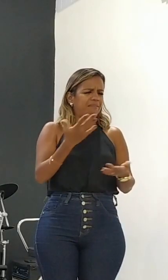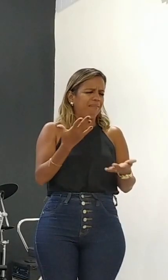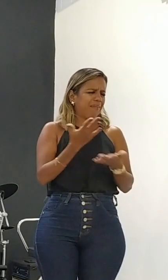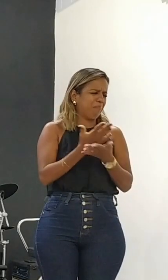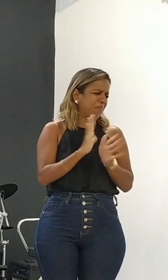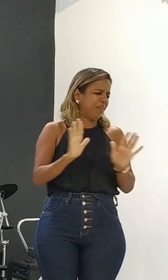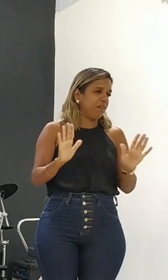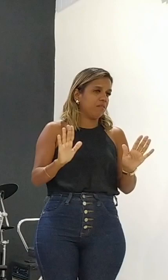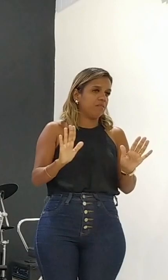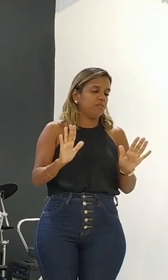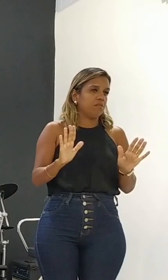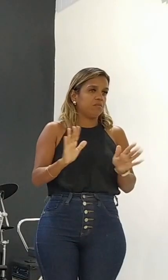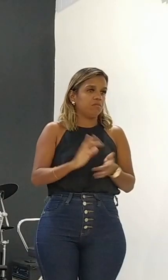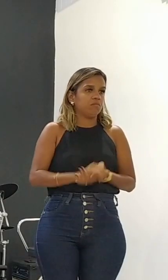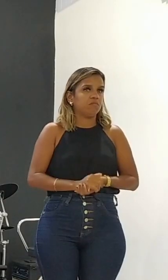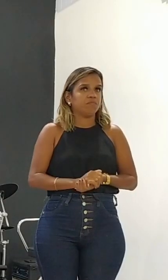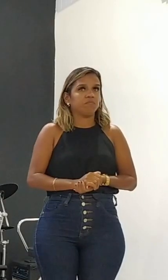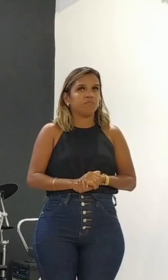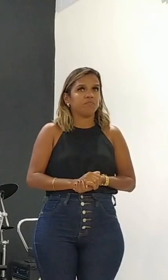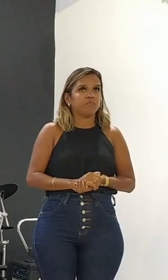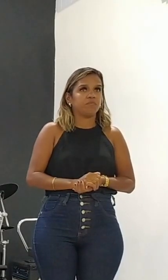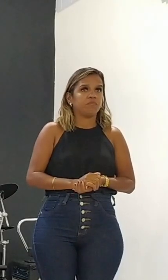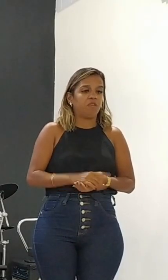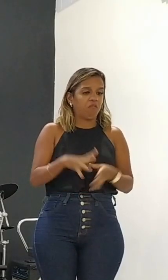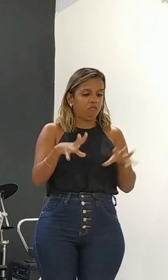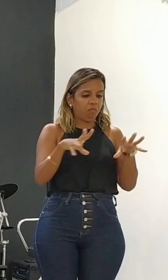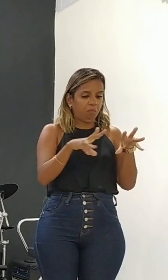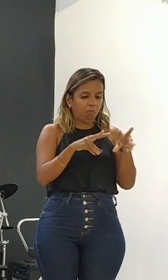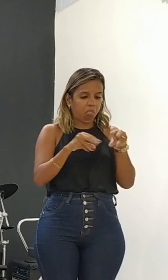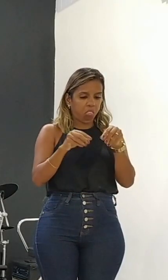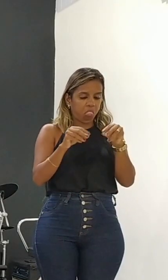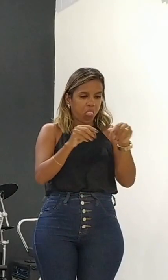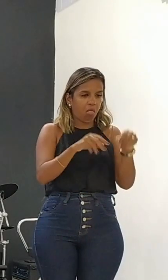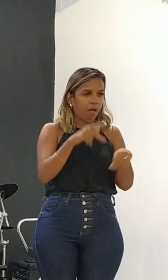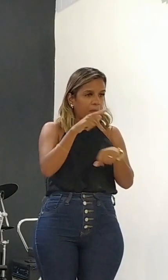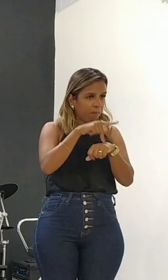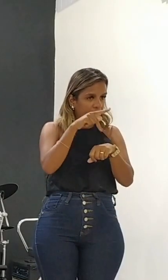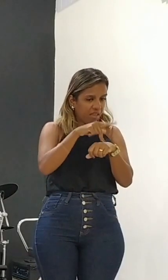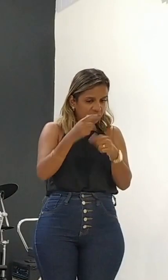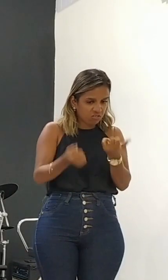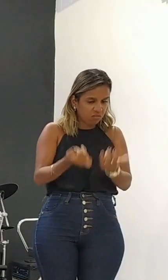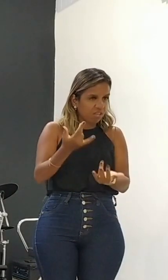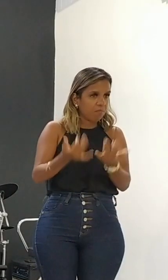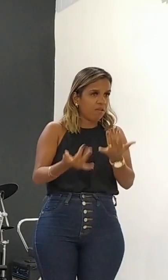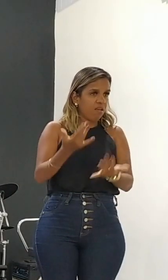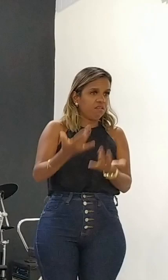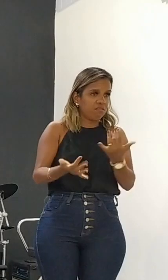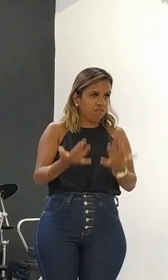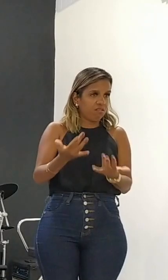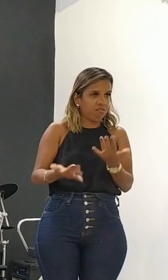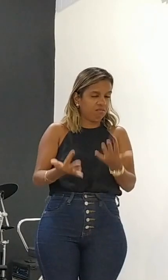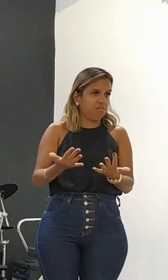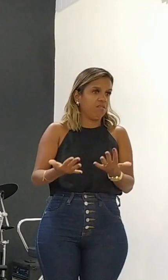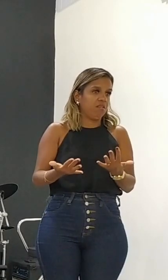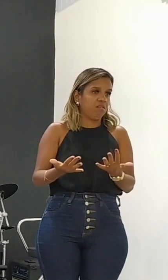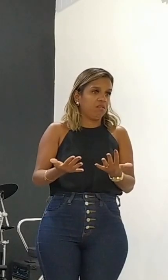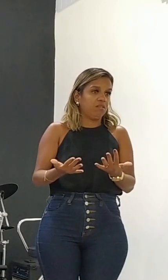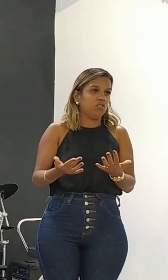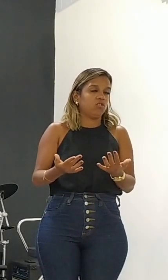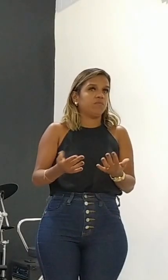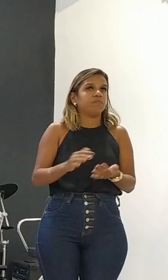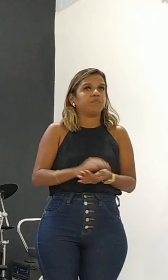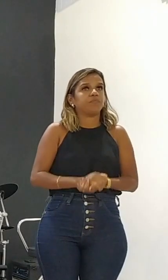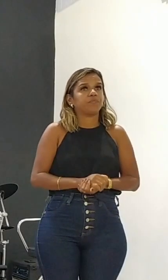dia, vivificarão dos montões de pó as pedras que foram queimadas. E estava com ele